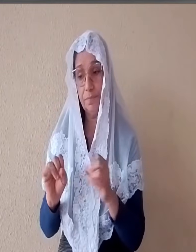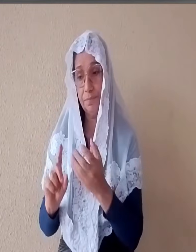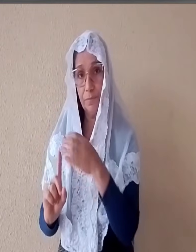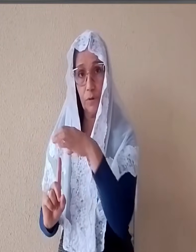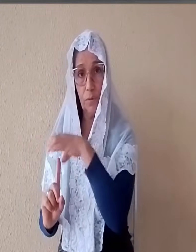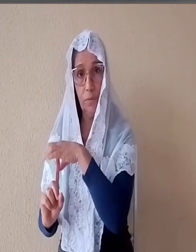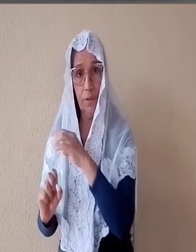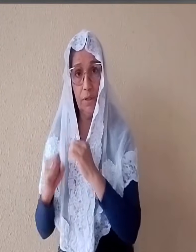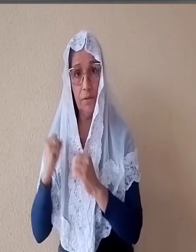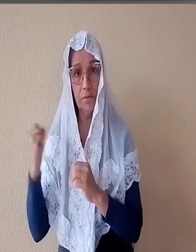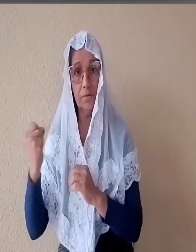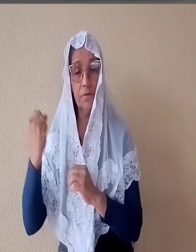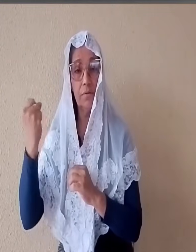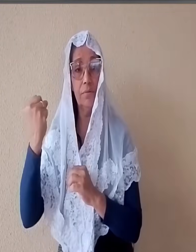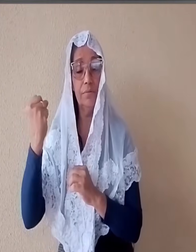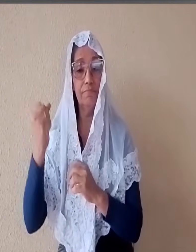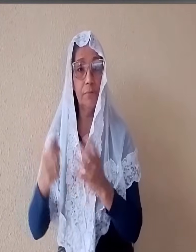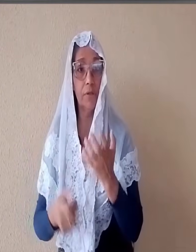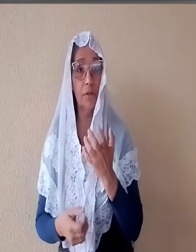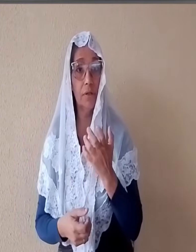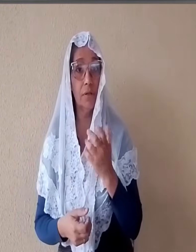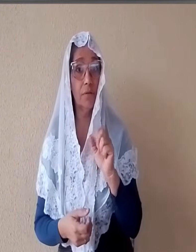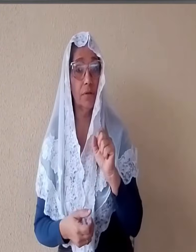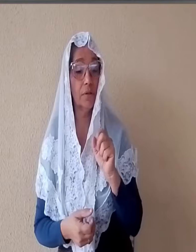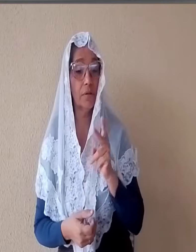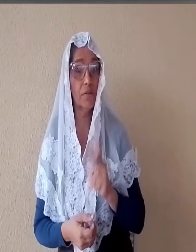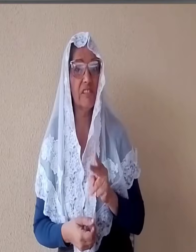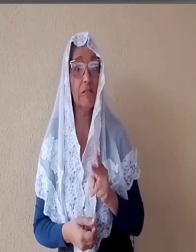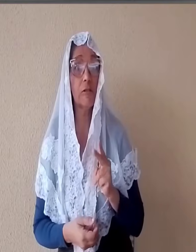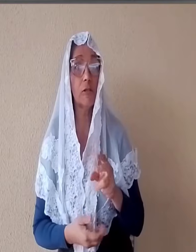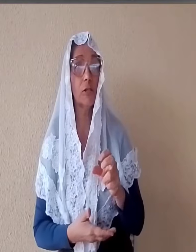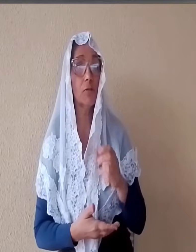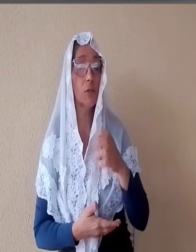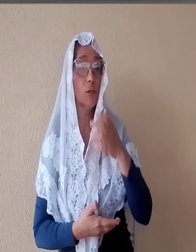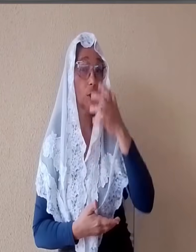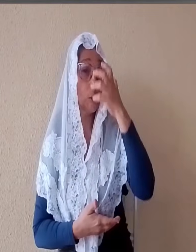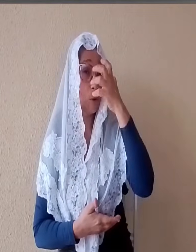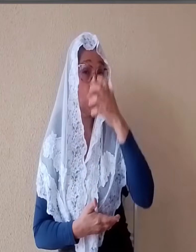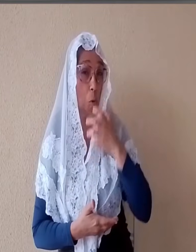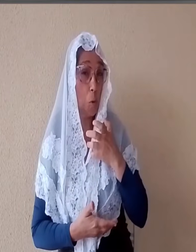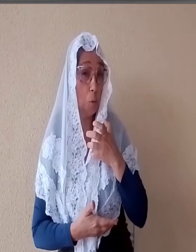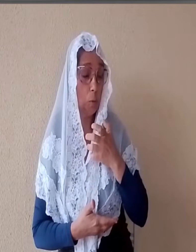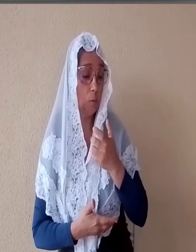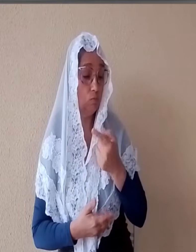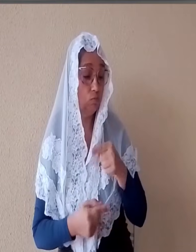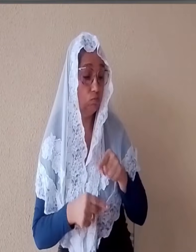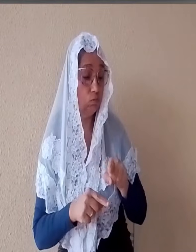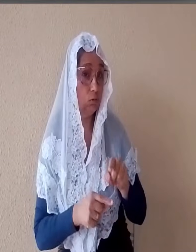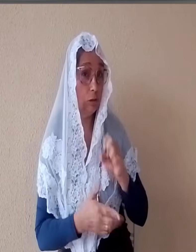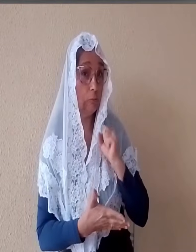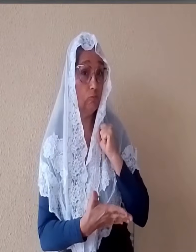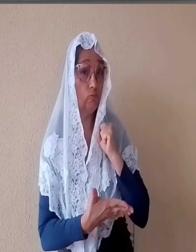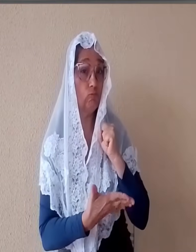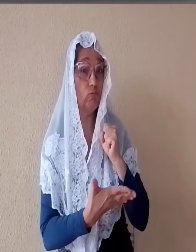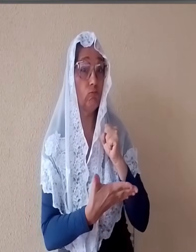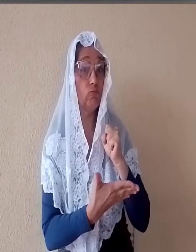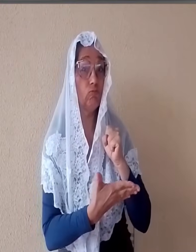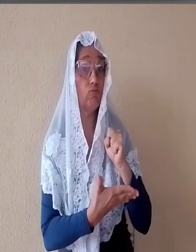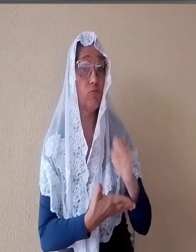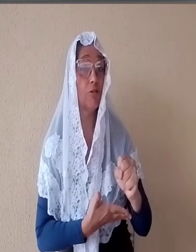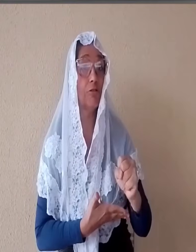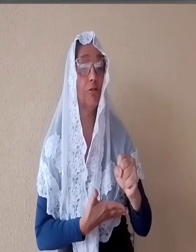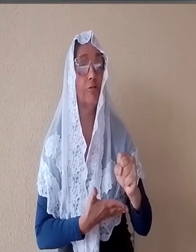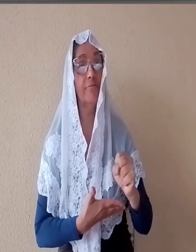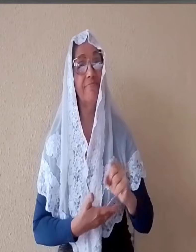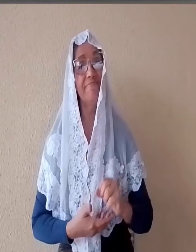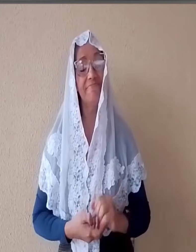Davi e ainda morreu junto com o pai, bendito, honrando o teu pai, mas honrava aquilo que Deus colocava